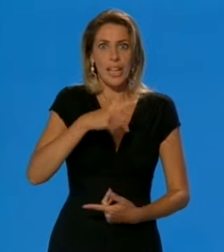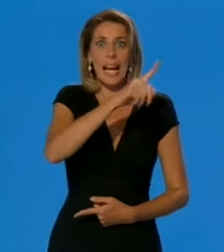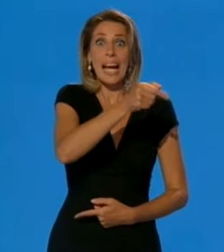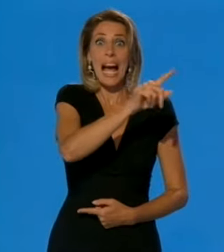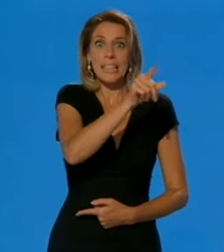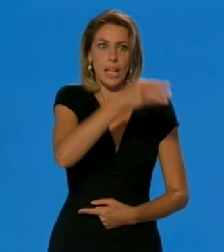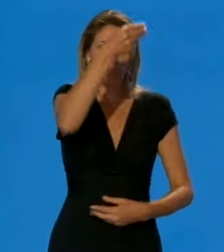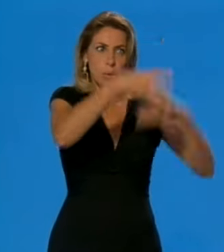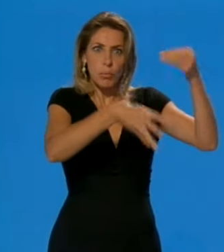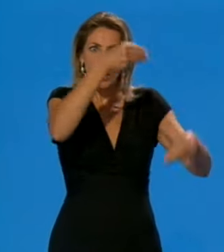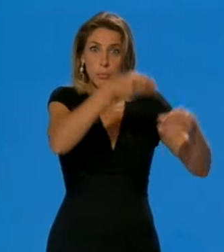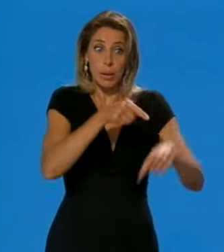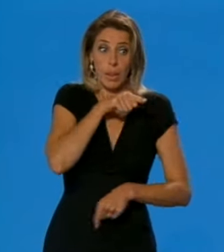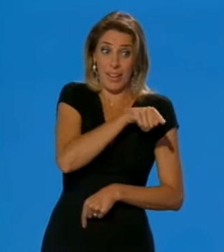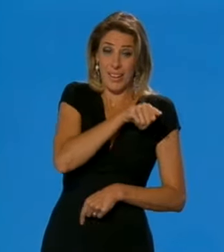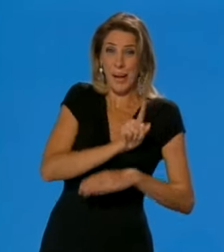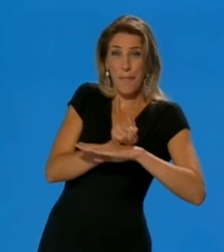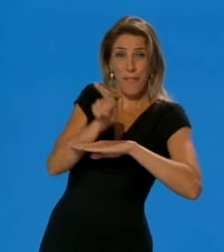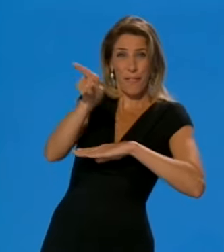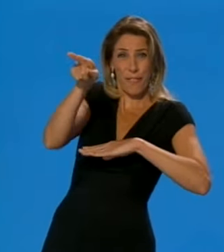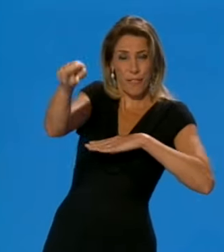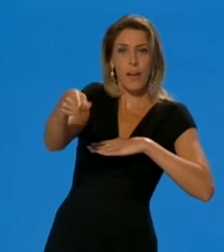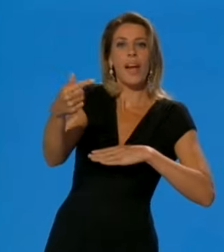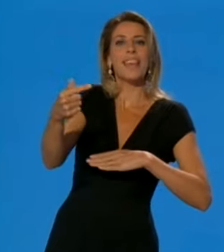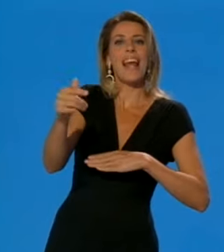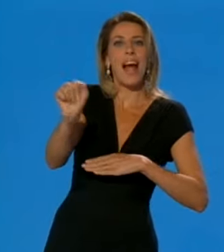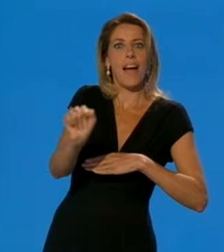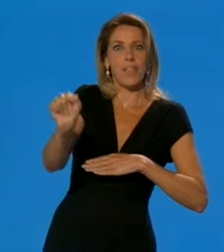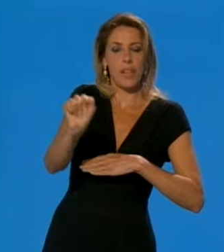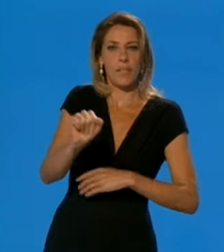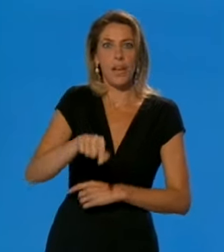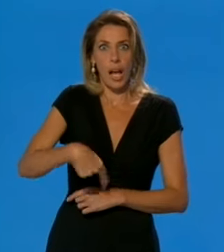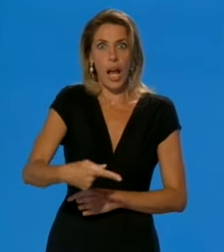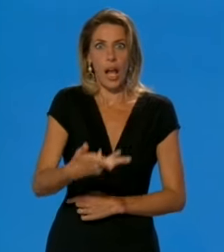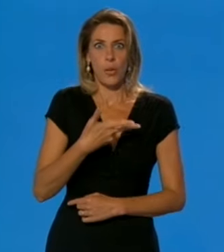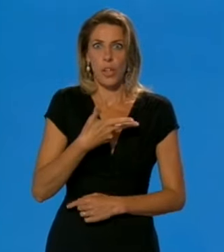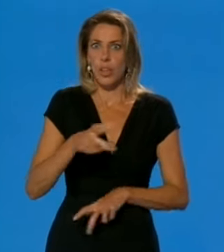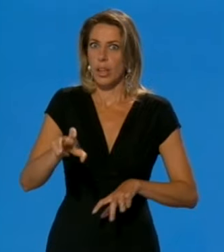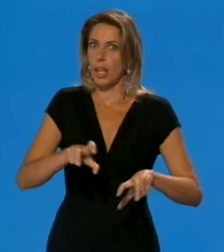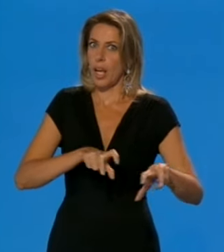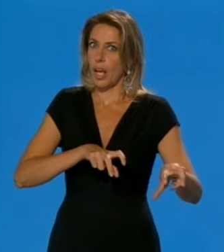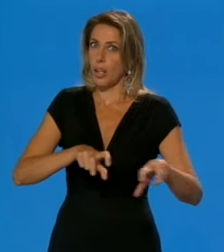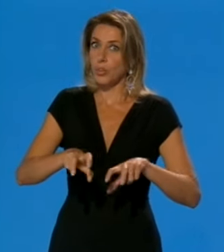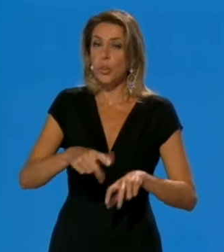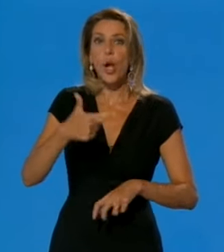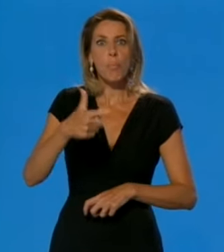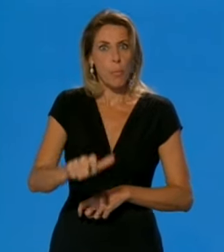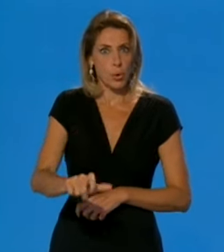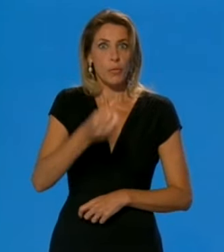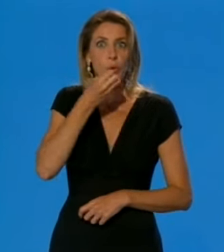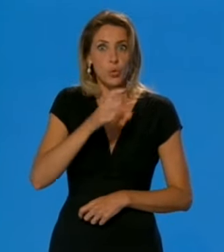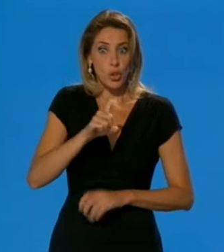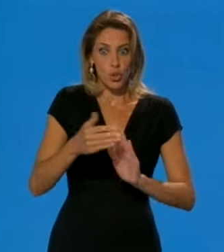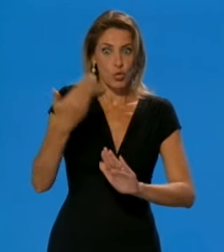e lancio di missili verso tel aviv ed è ancora fortissima la tensione dopo le bombe